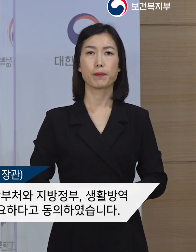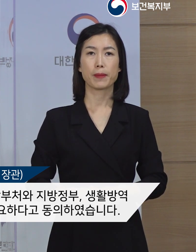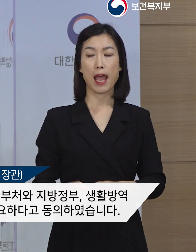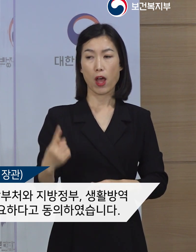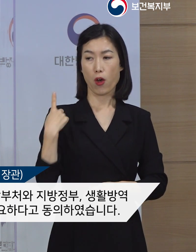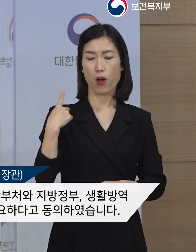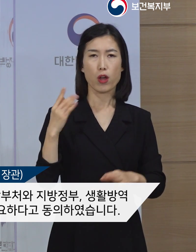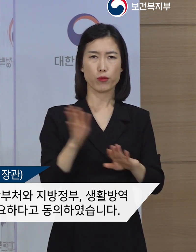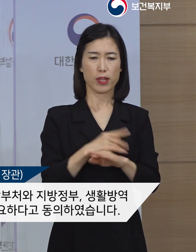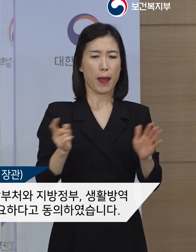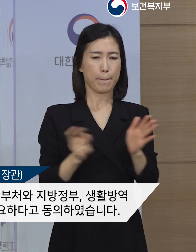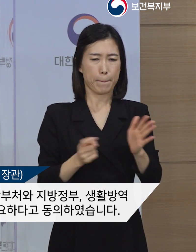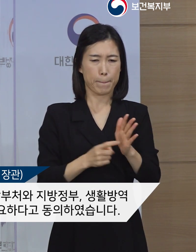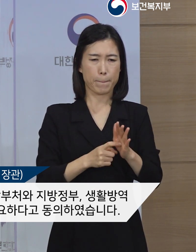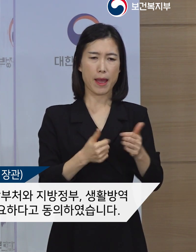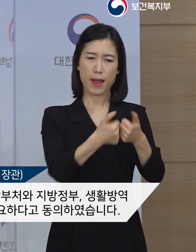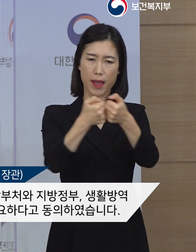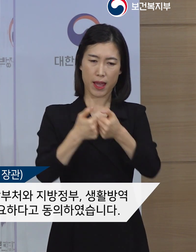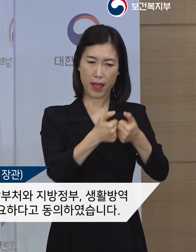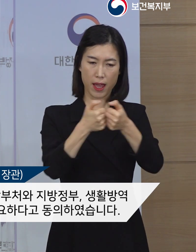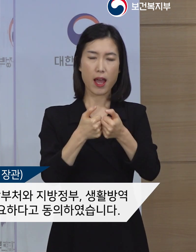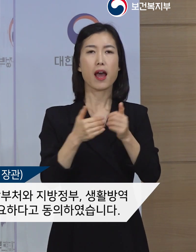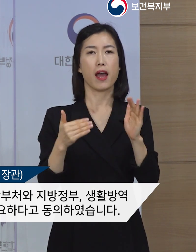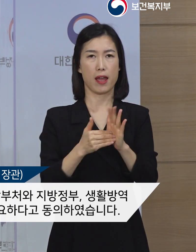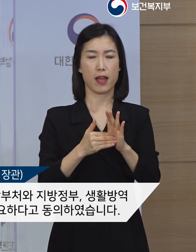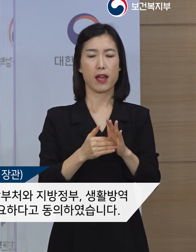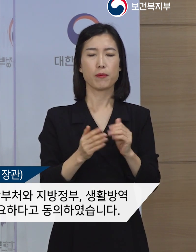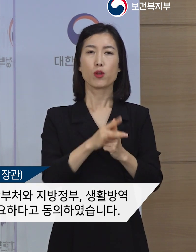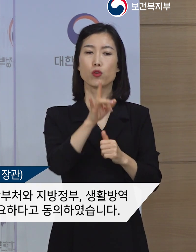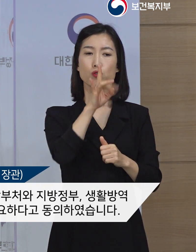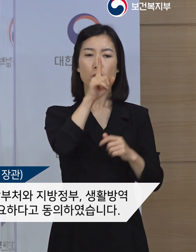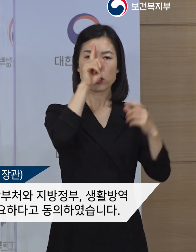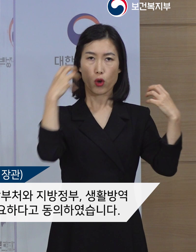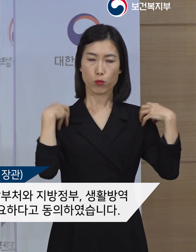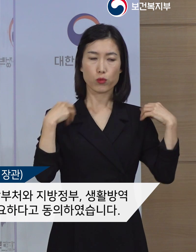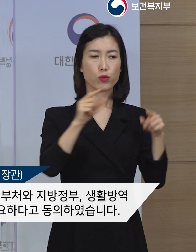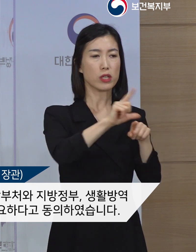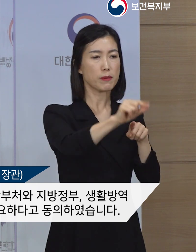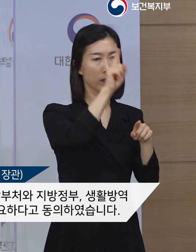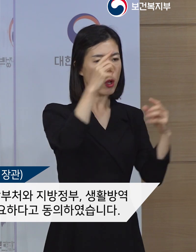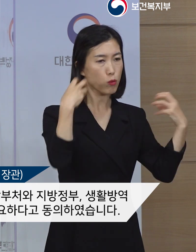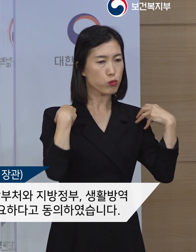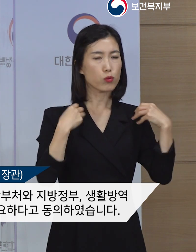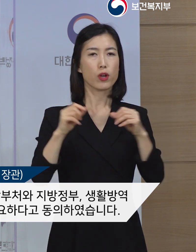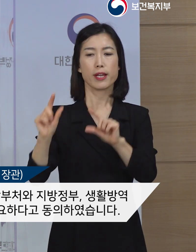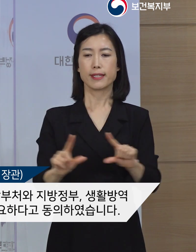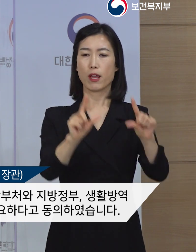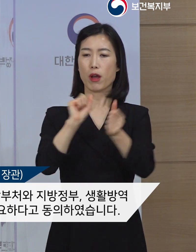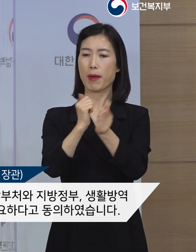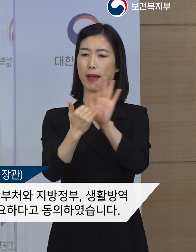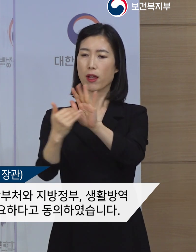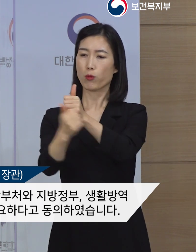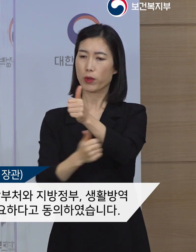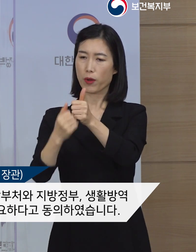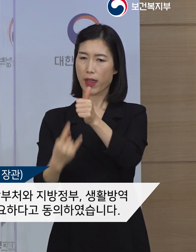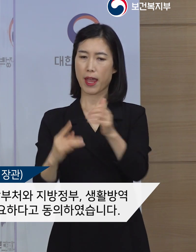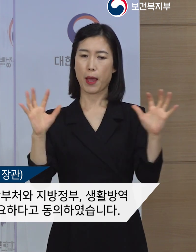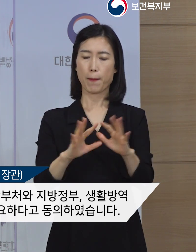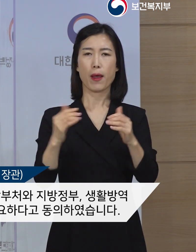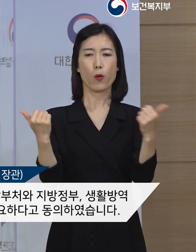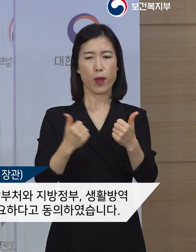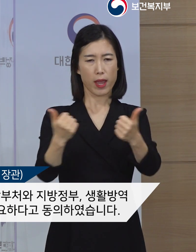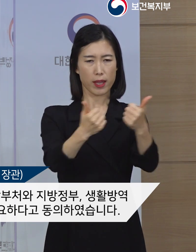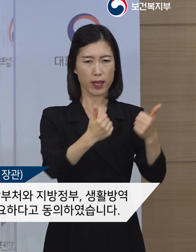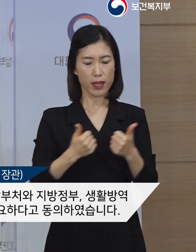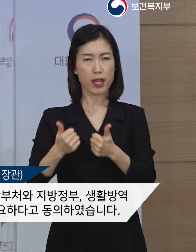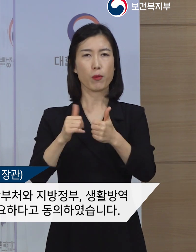어제부터 긴급하게 실시된 협의 과정에서 중앙부처와 지방정부, 생활방역위원회의 전문가분들